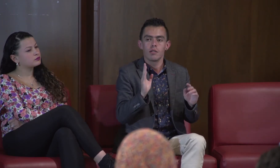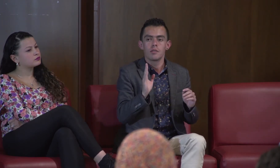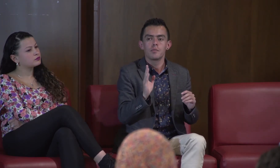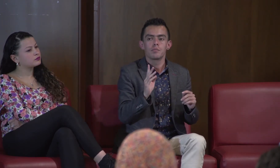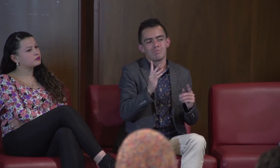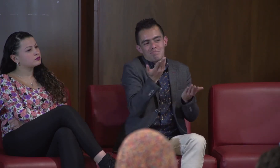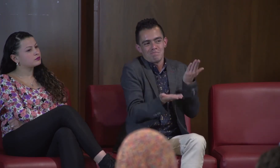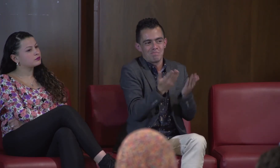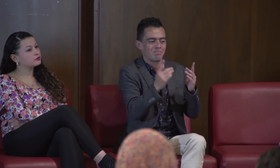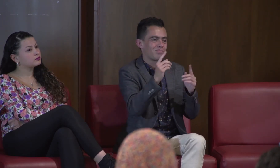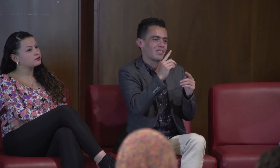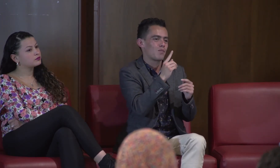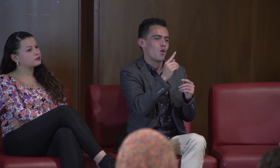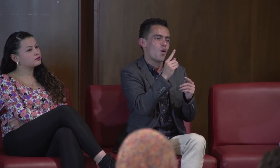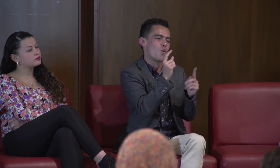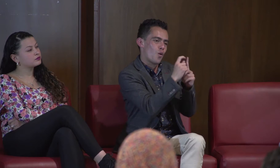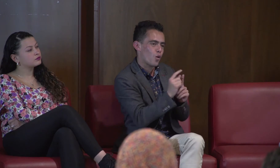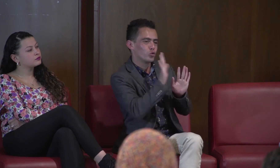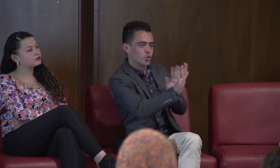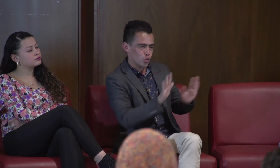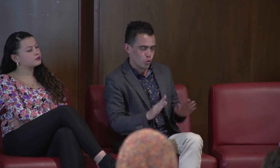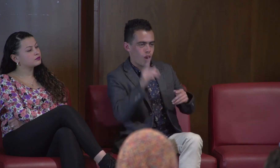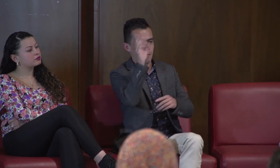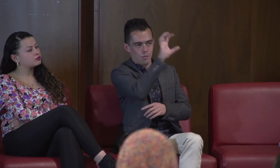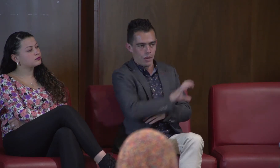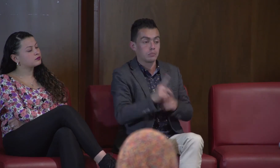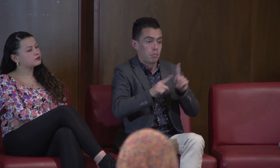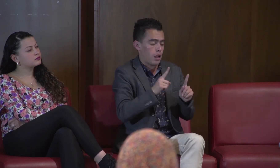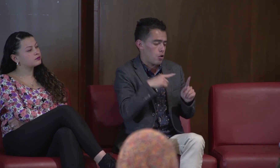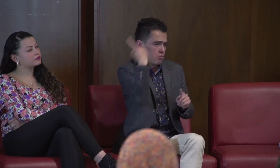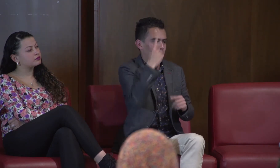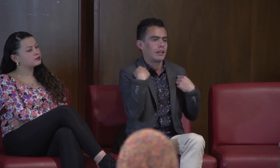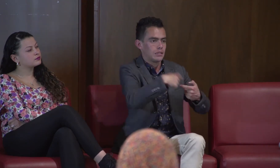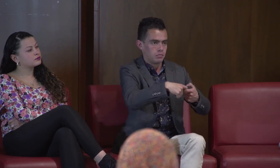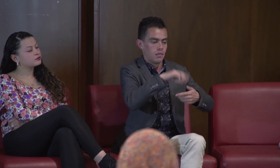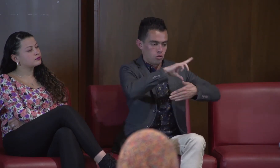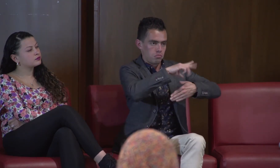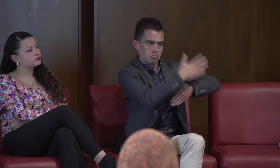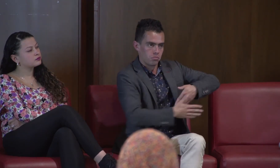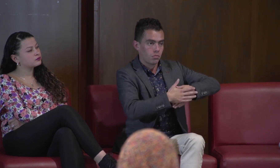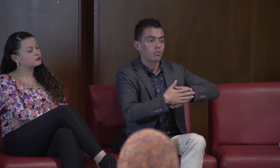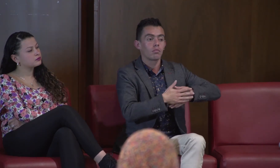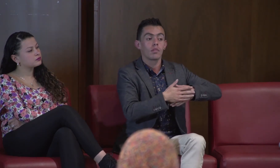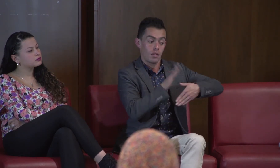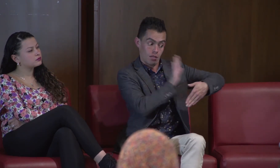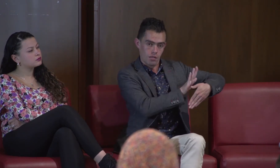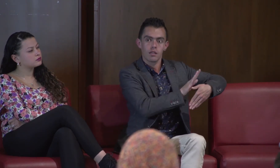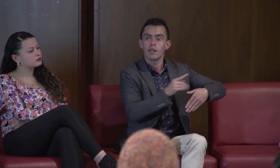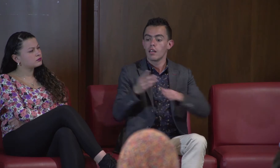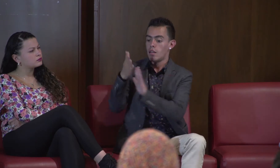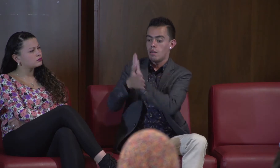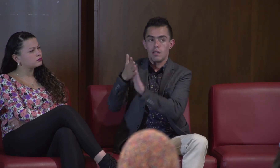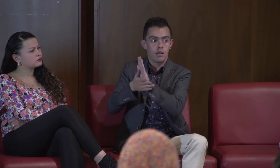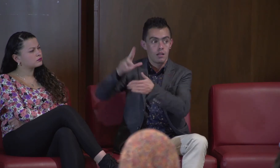base distinta al resto de los países de Latinoamérica, pero entonces podríamos comparar algunas de las señas utilizadas en unos países. Aunque